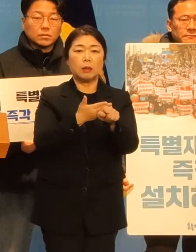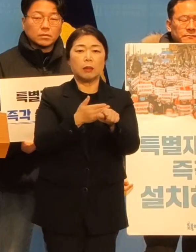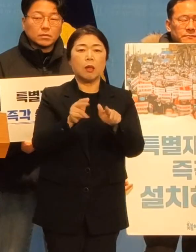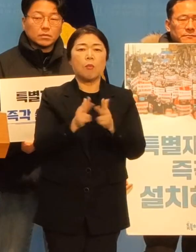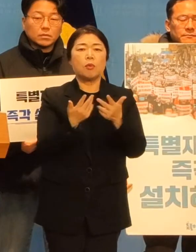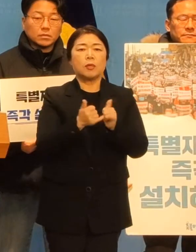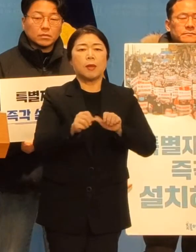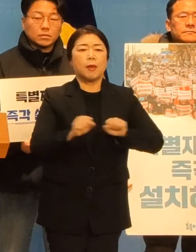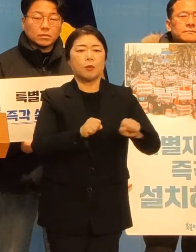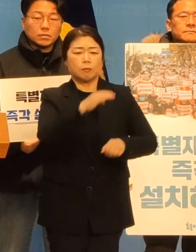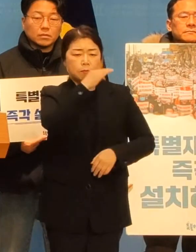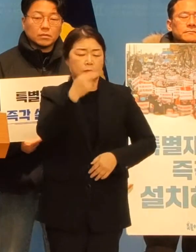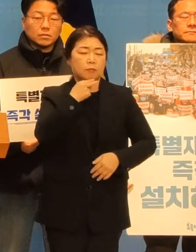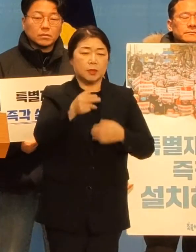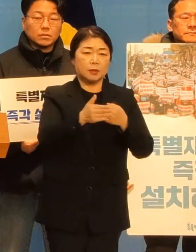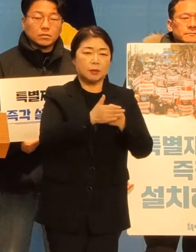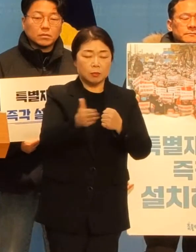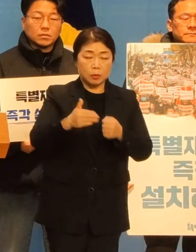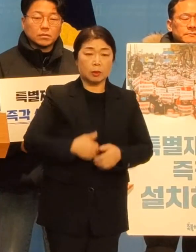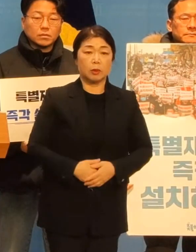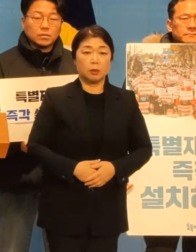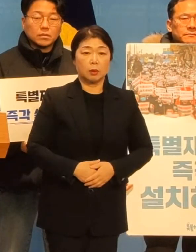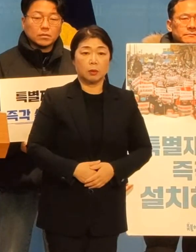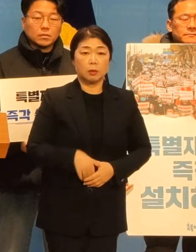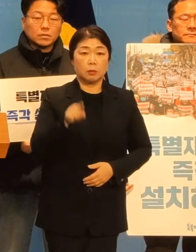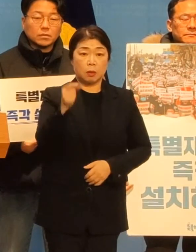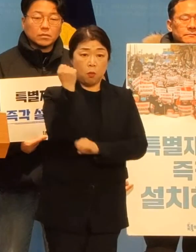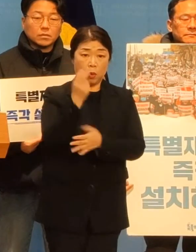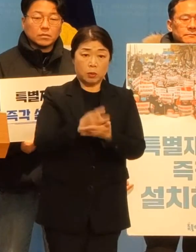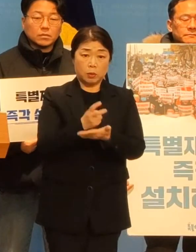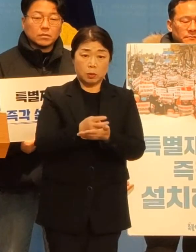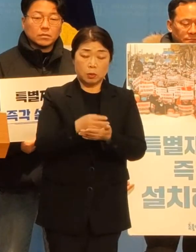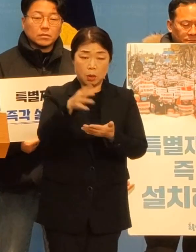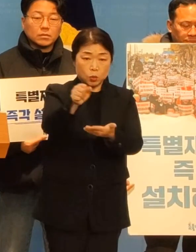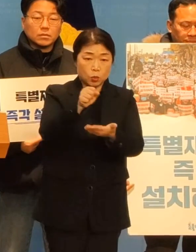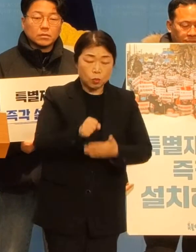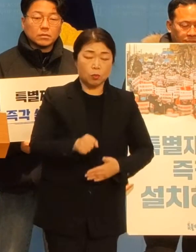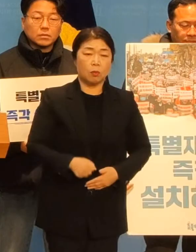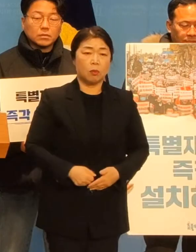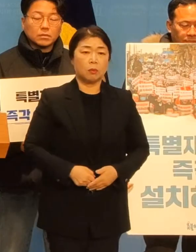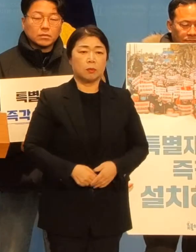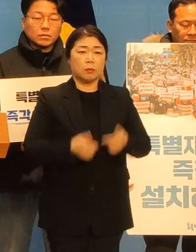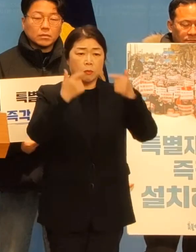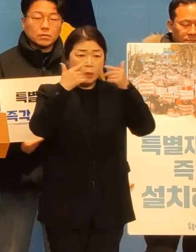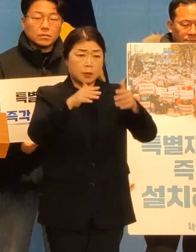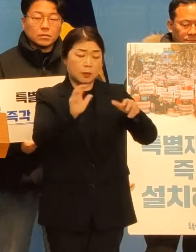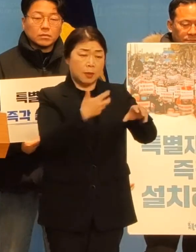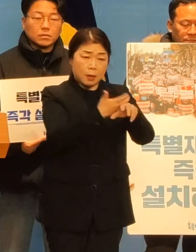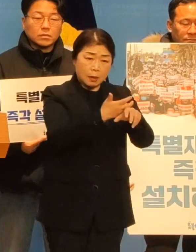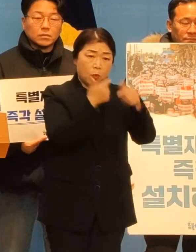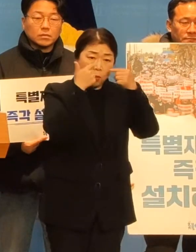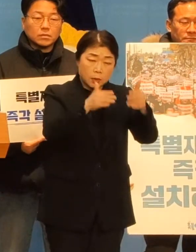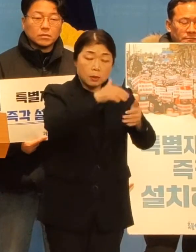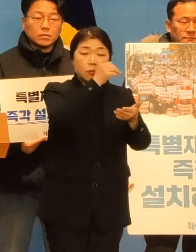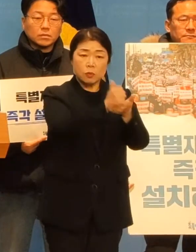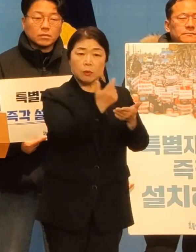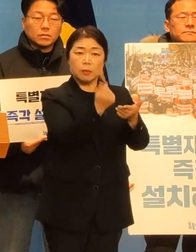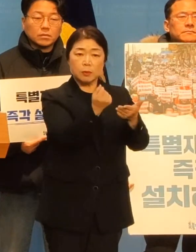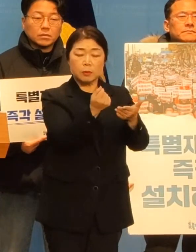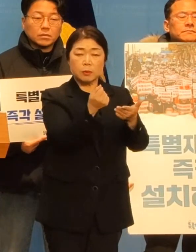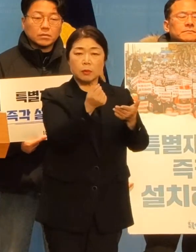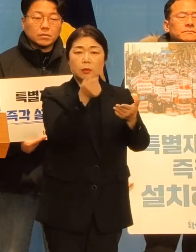만든 거죠. 근데 그 원칙을 가져다 붙여서 이 너무나도 명백한 내란 범죄에다가